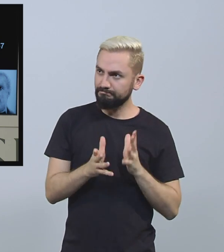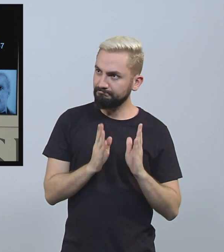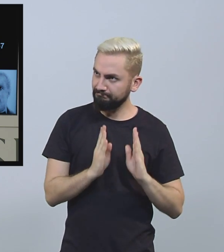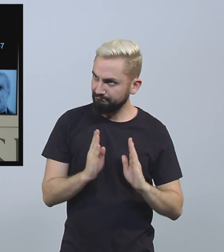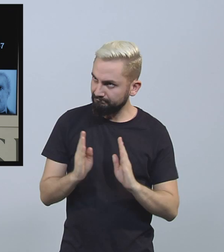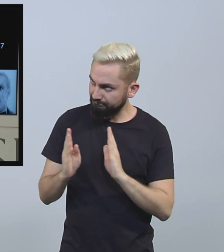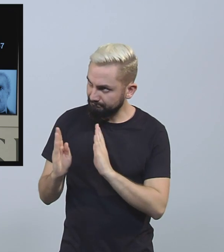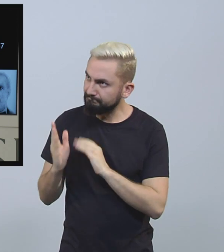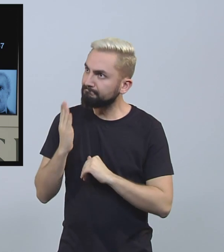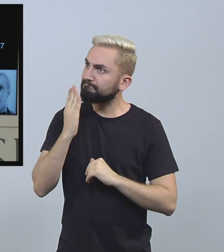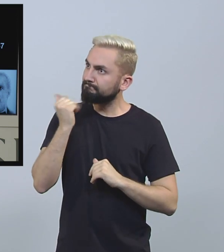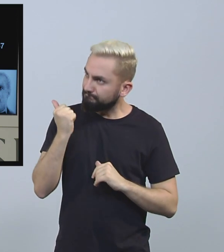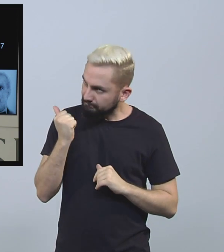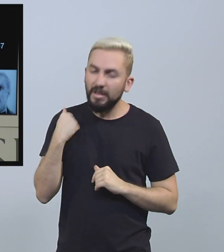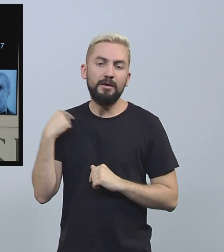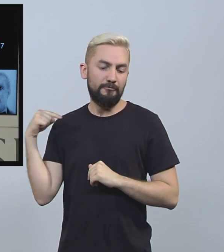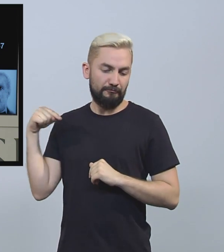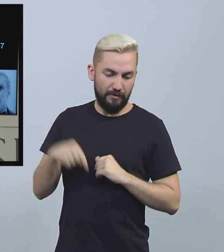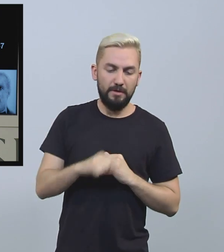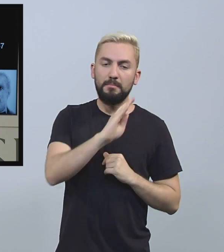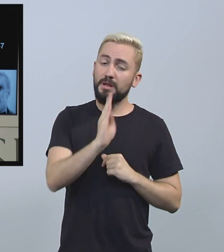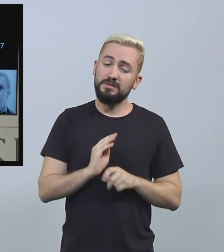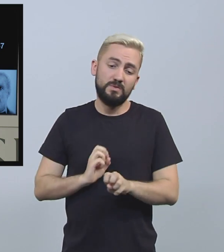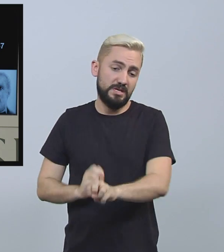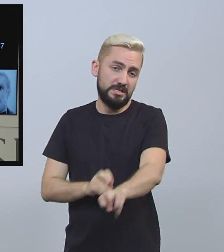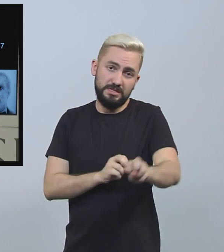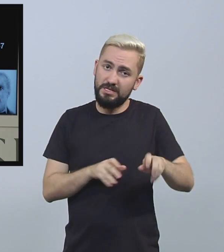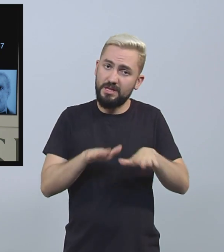trouxe para o Brasil consigo.